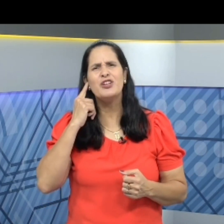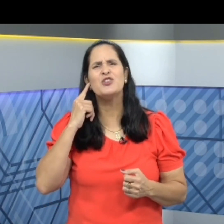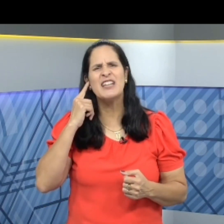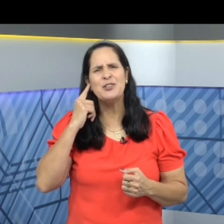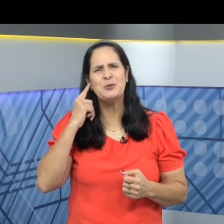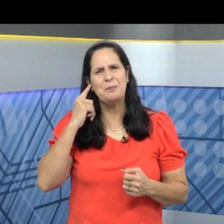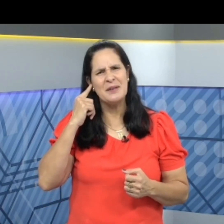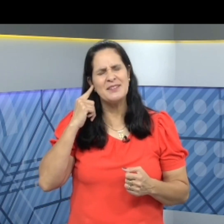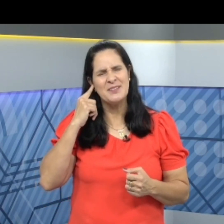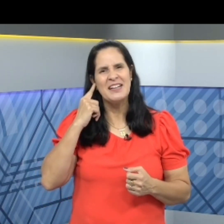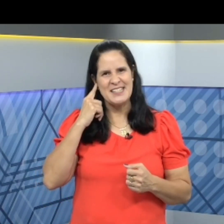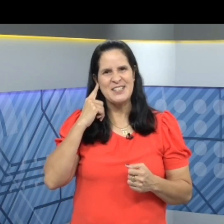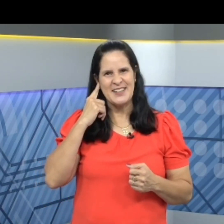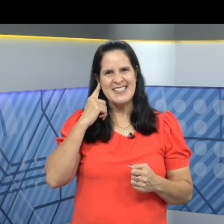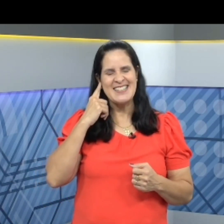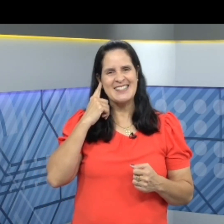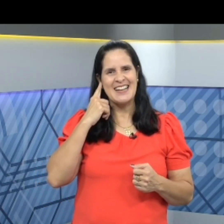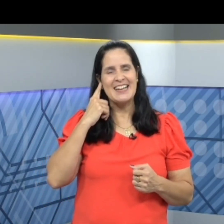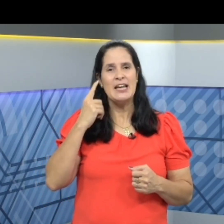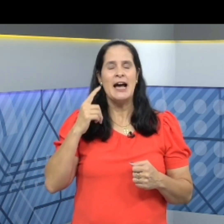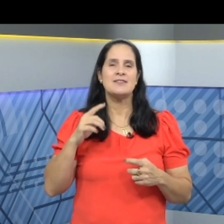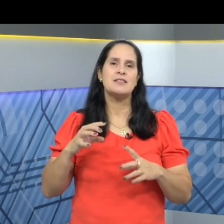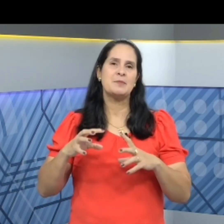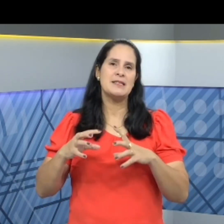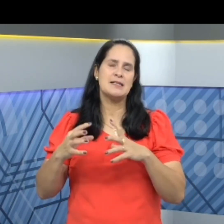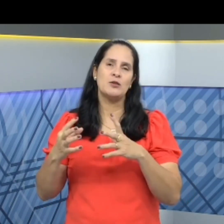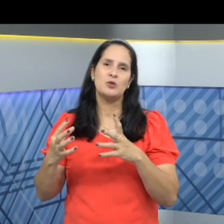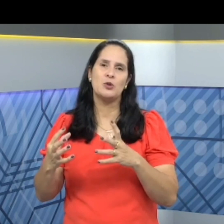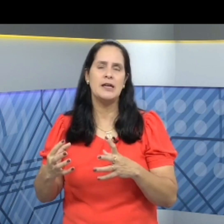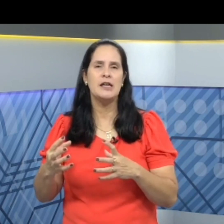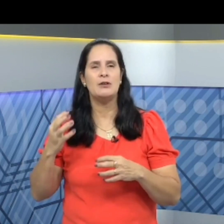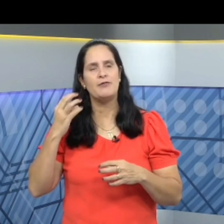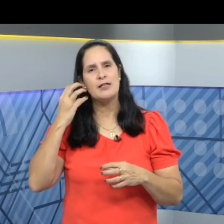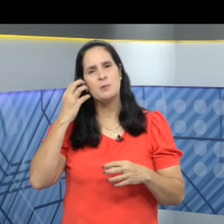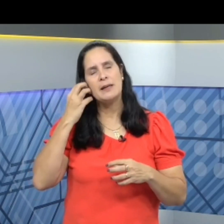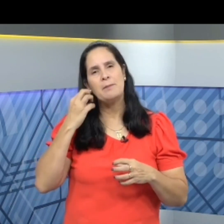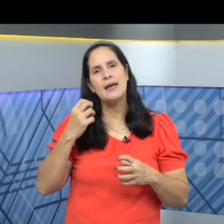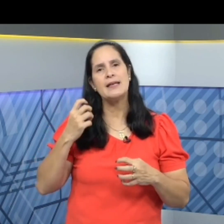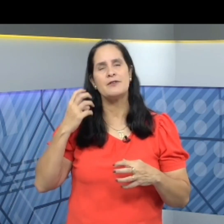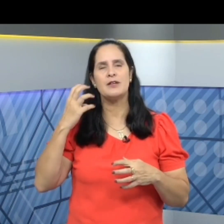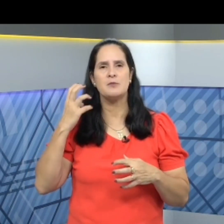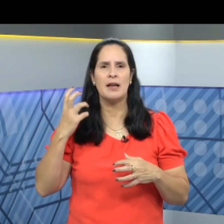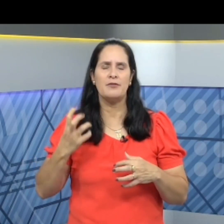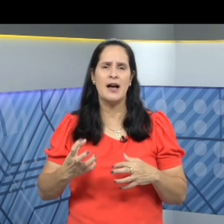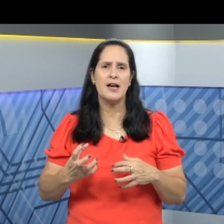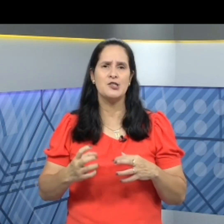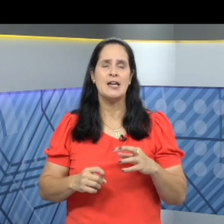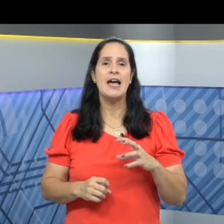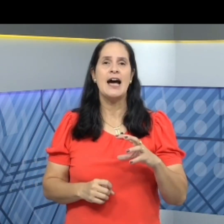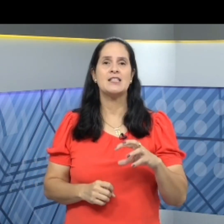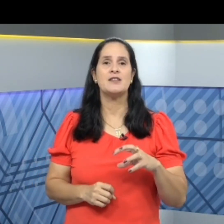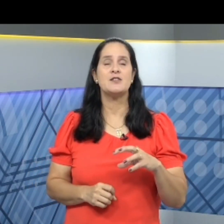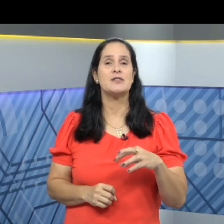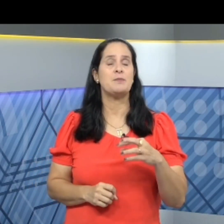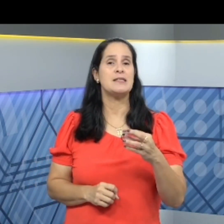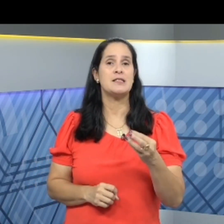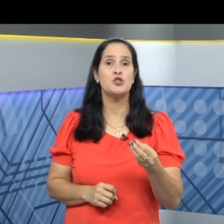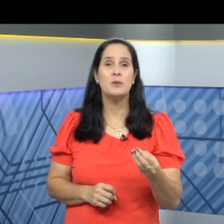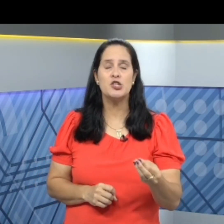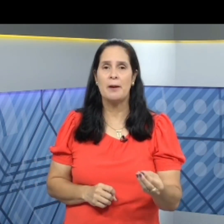está entupido. A gente faz isso, Às vezes precisa ir no otorrino, ele faz uma limpeza, faz uma lavagem. Às vezes você precisa de um